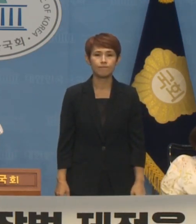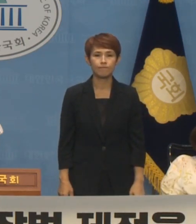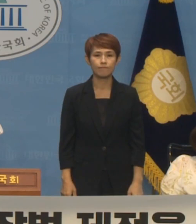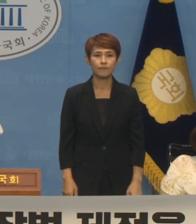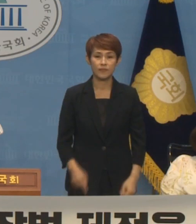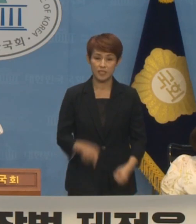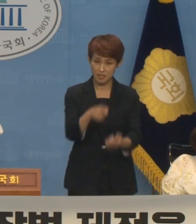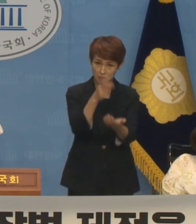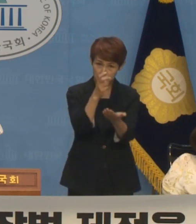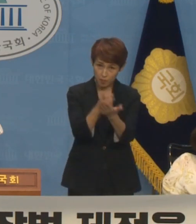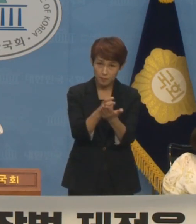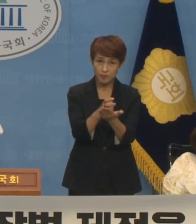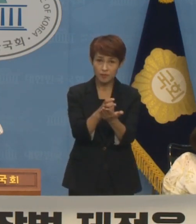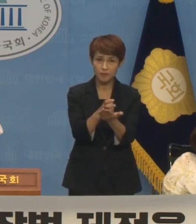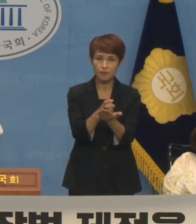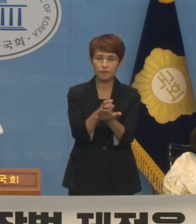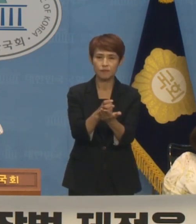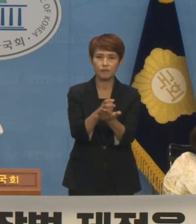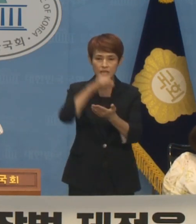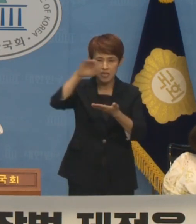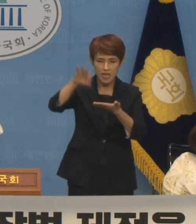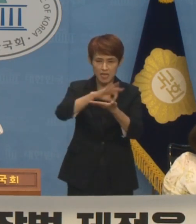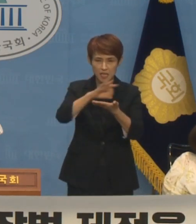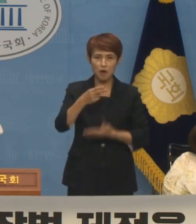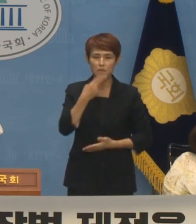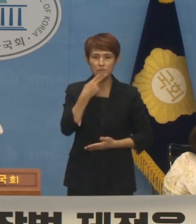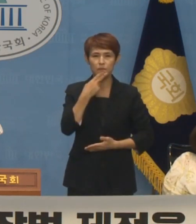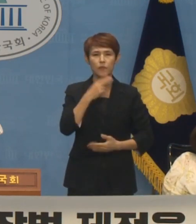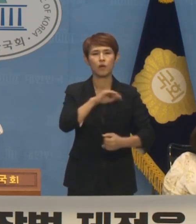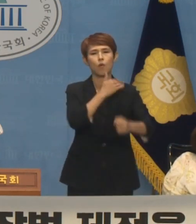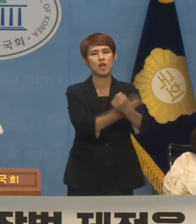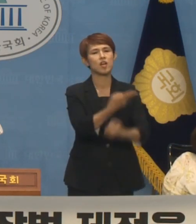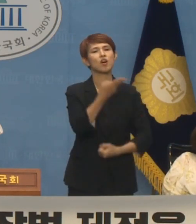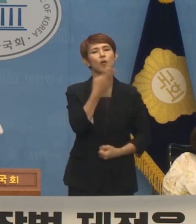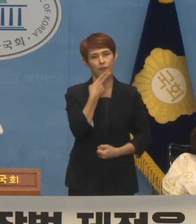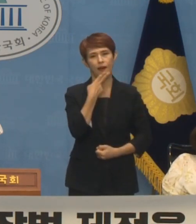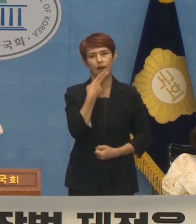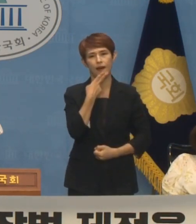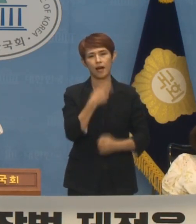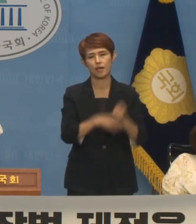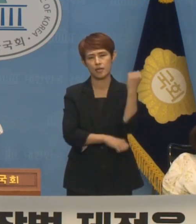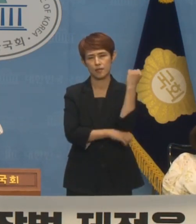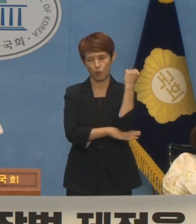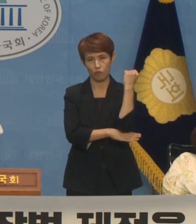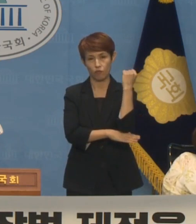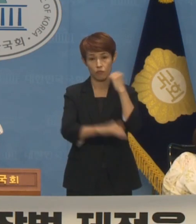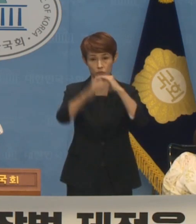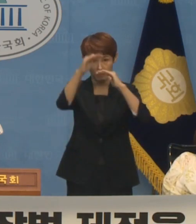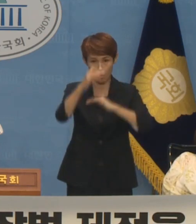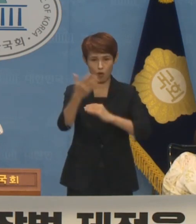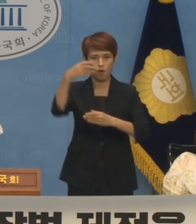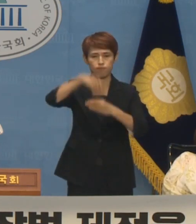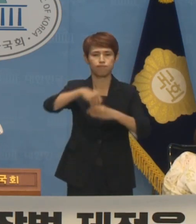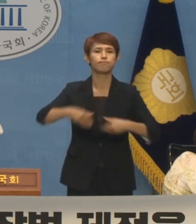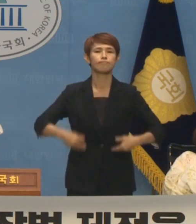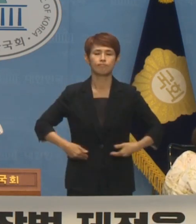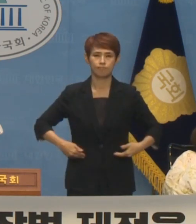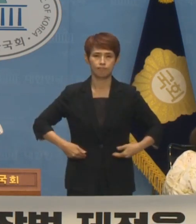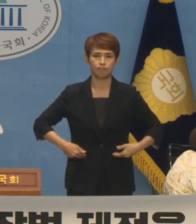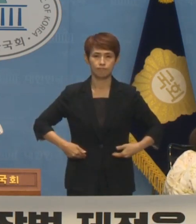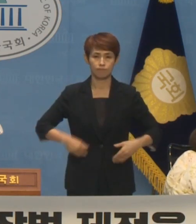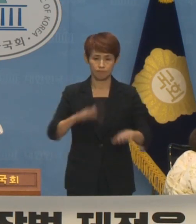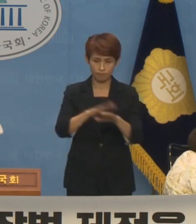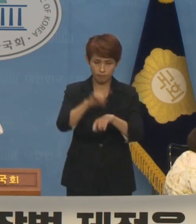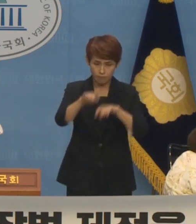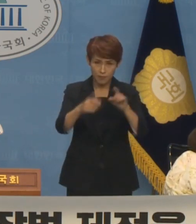장애인 권리 보장법에는 예산 없이 권리 없다는 기본적 원칙이 반영되고 이를 실현할